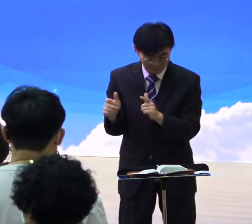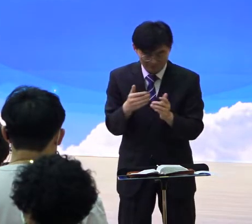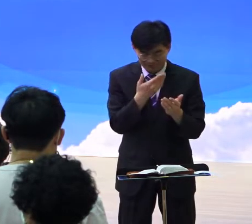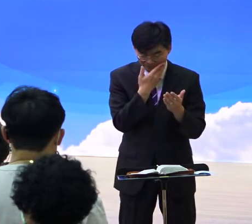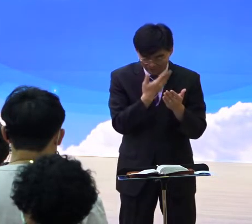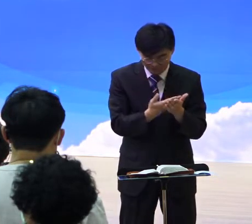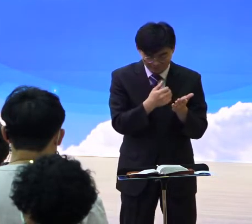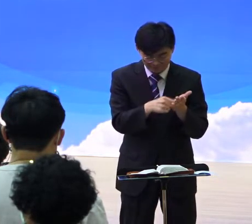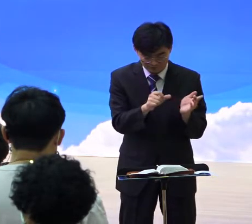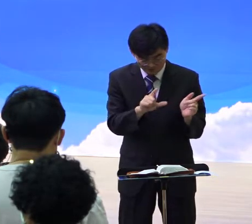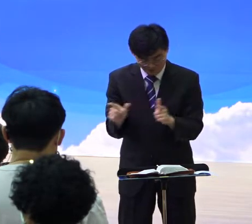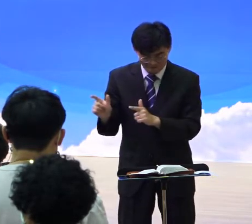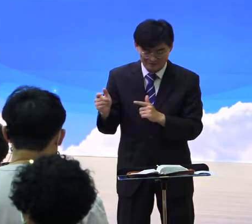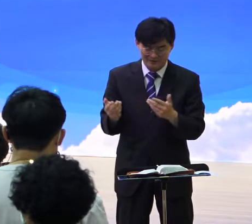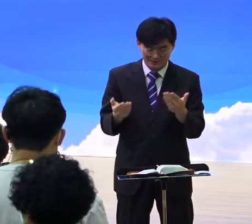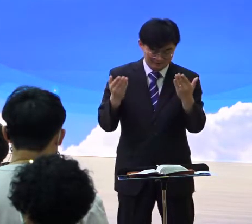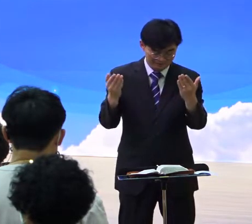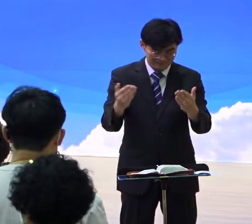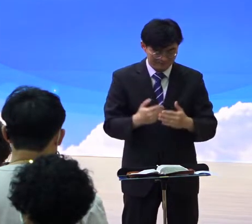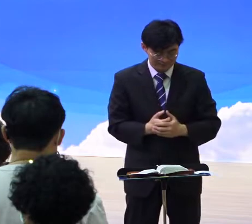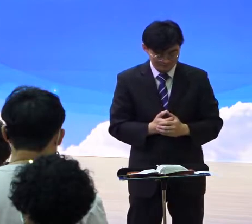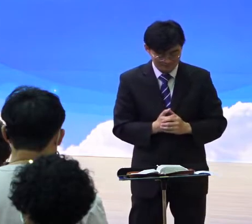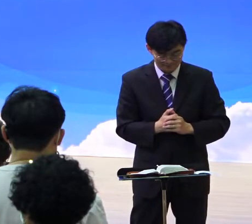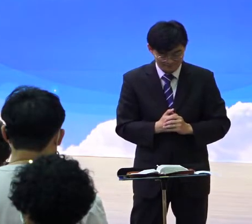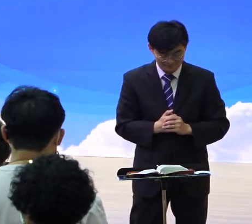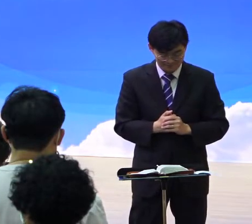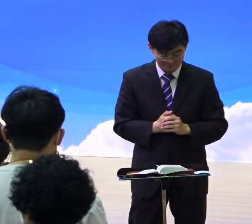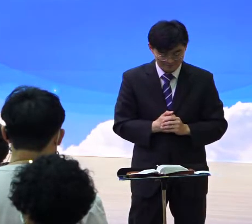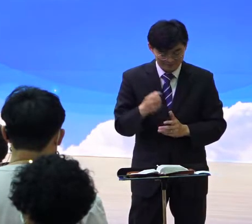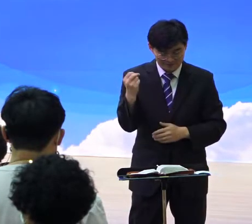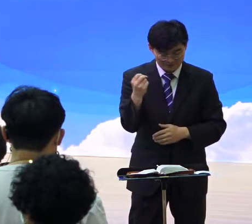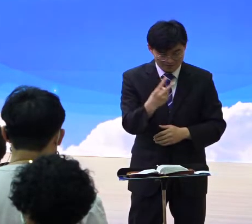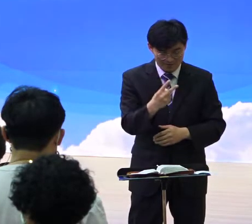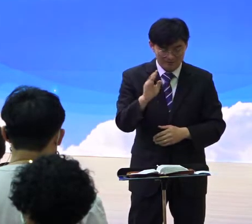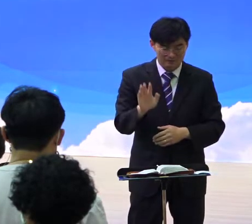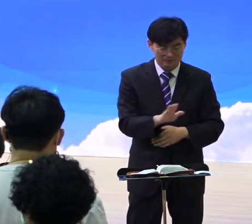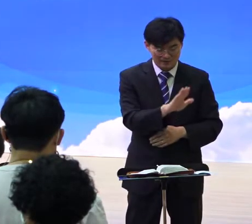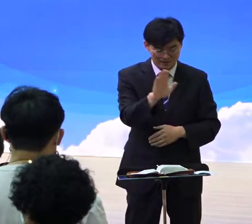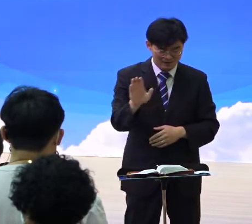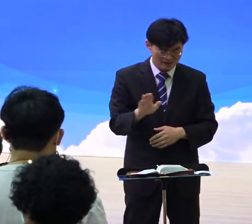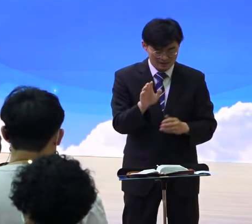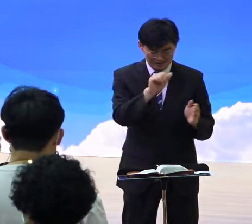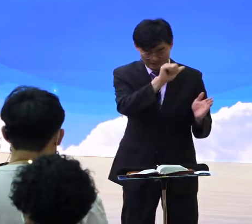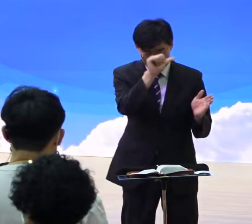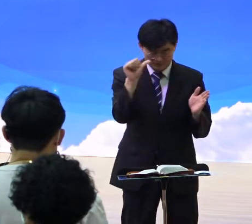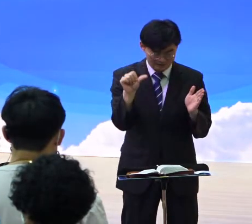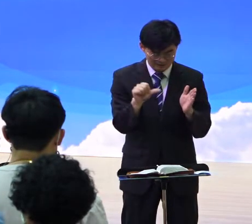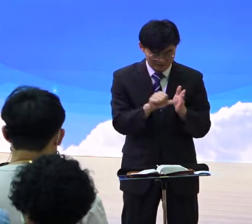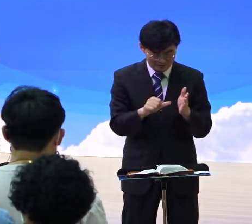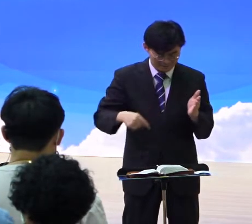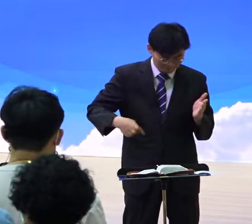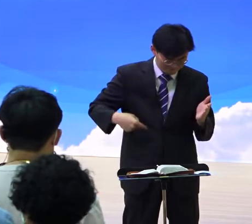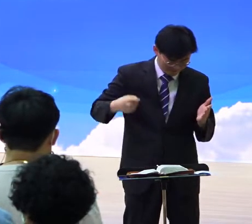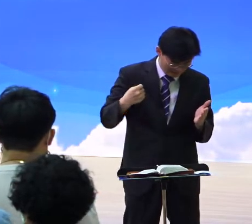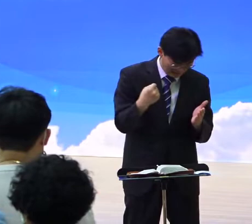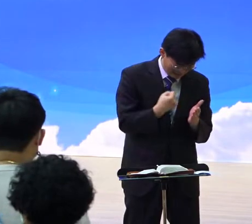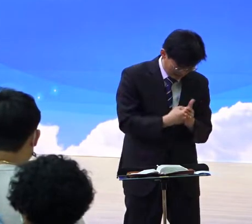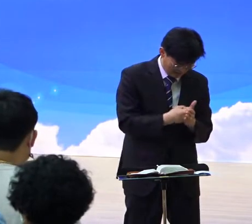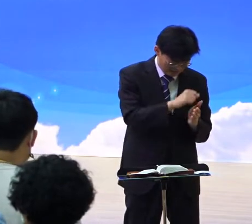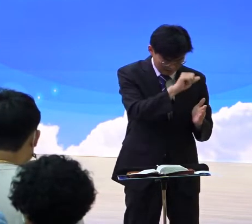예물로 하나님께 올려드렸습니다. 또한 우리가 우리의 인생을 결단하며 주님께